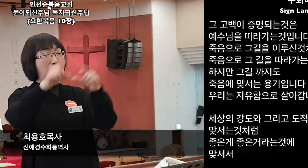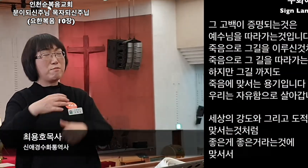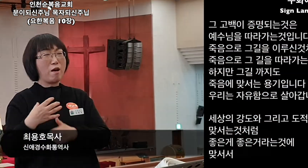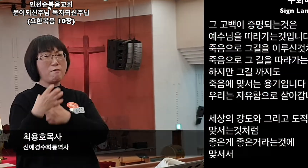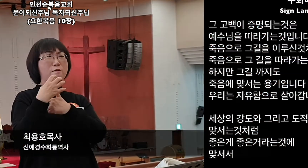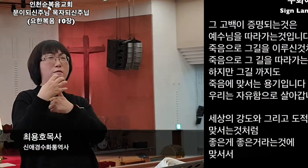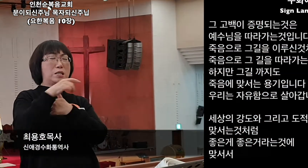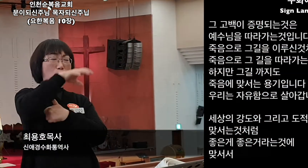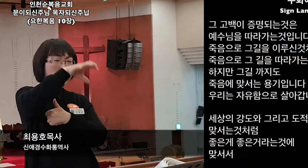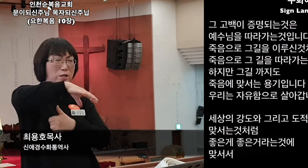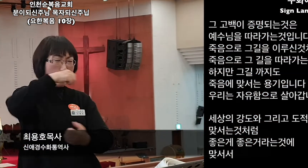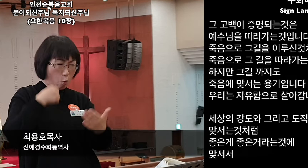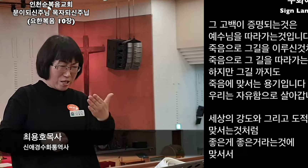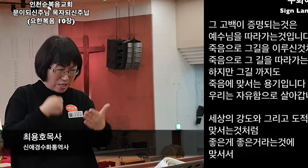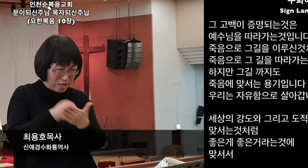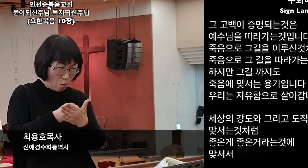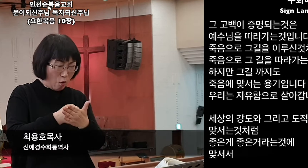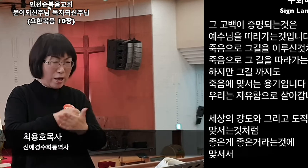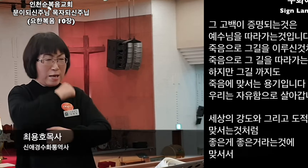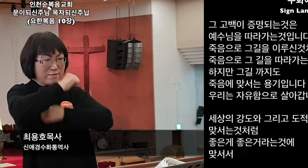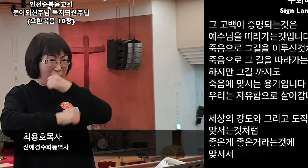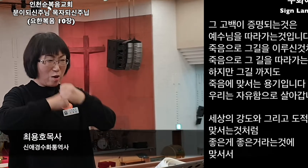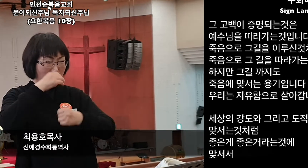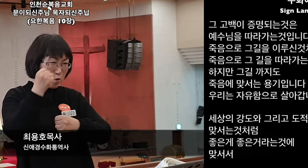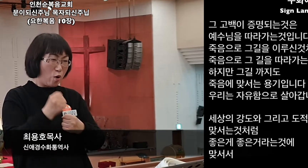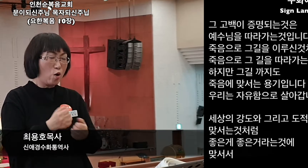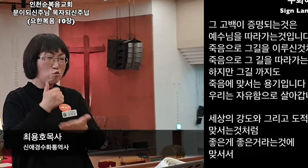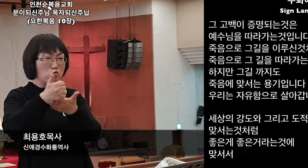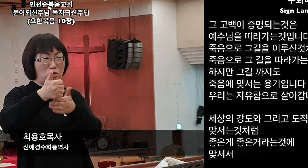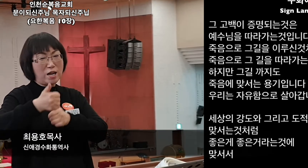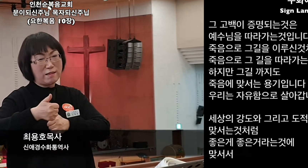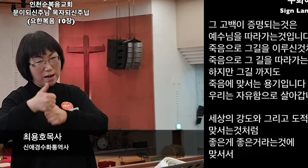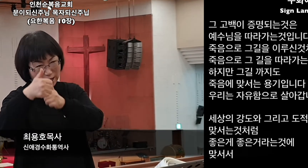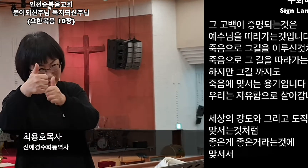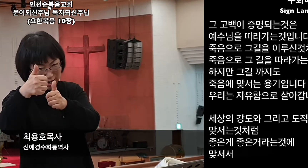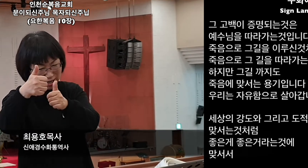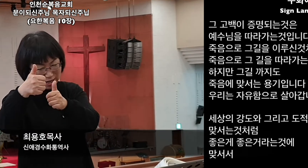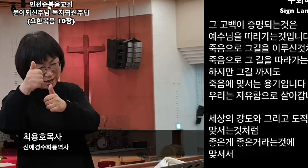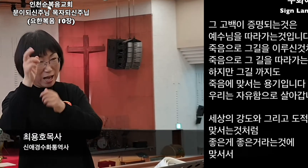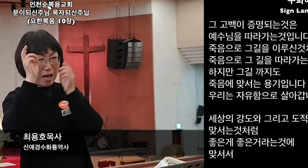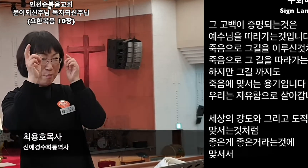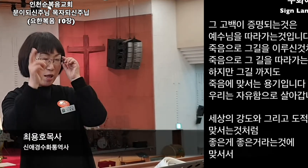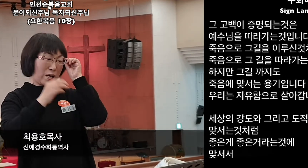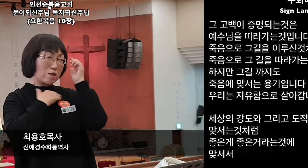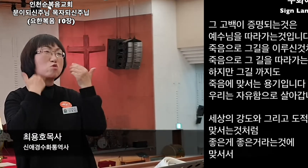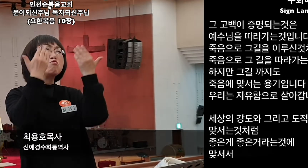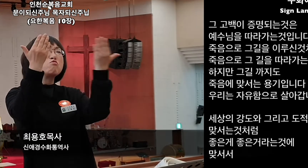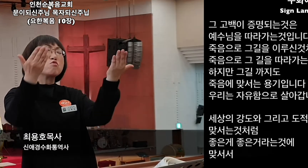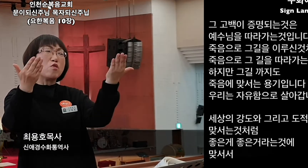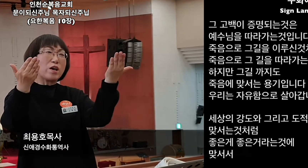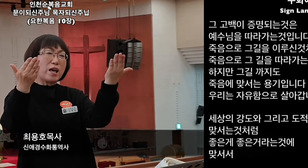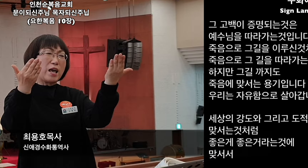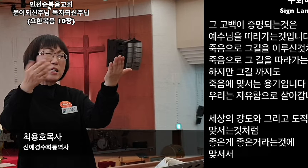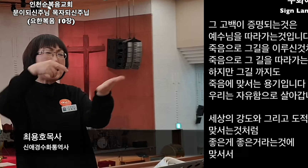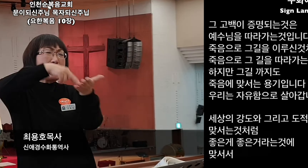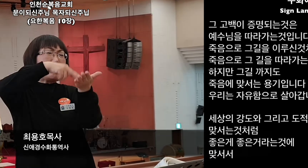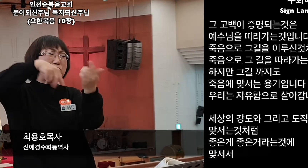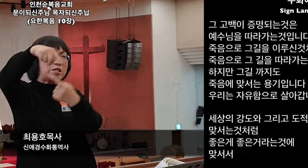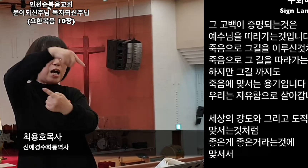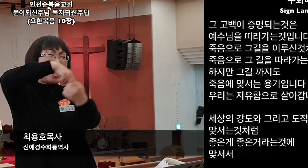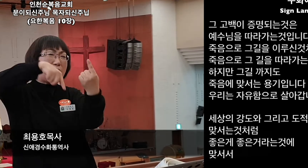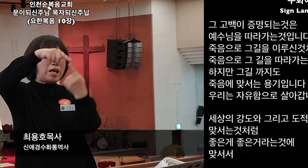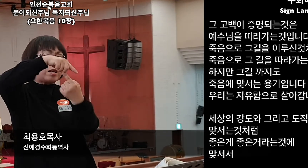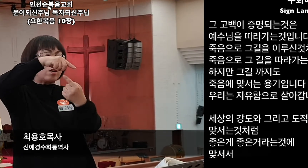되는 그곳에서도 용기로 그리고 자유함으로 주를 따라가죠. 아마 그 순교의 극단적인 상황 말고